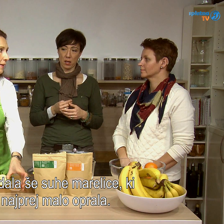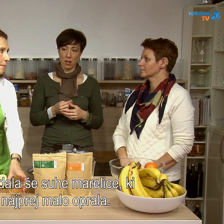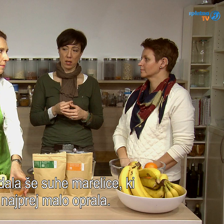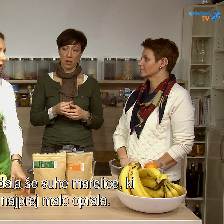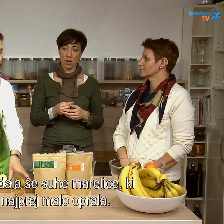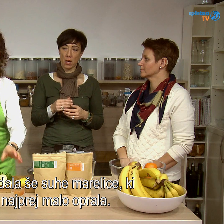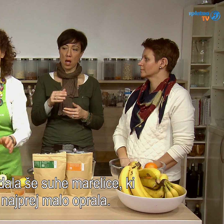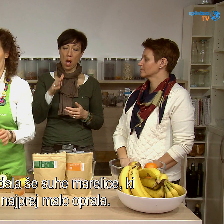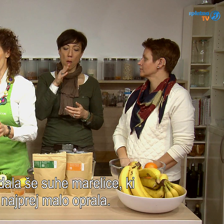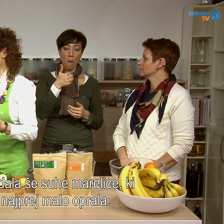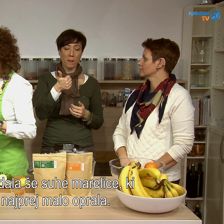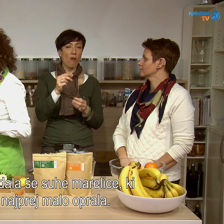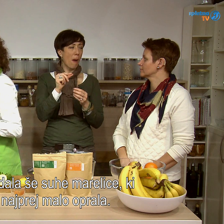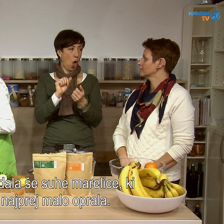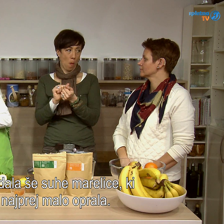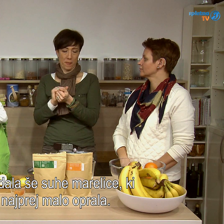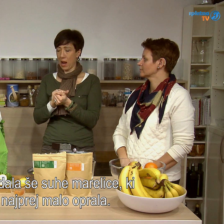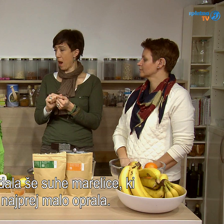ki jih bom najprej malo oprala.